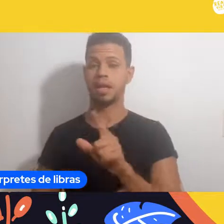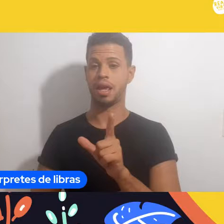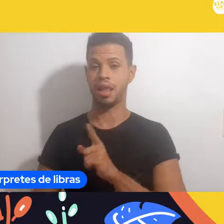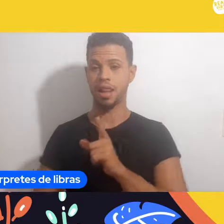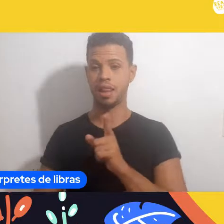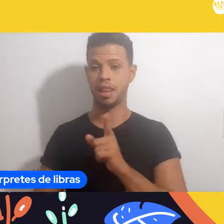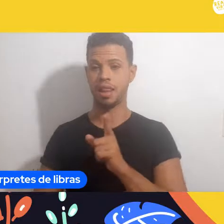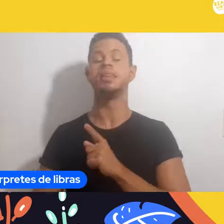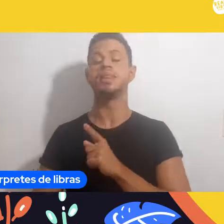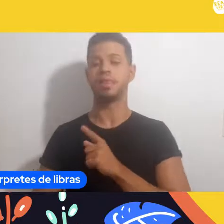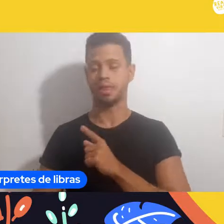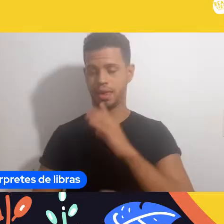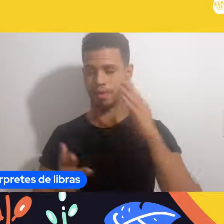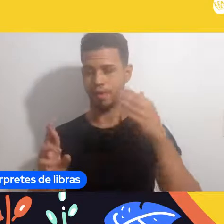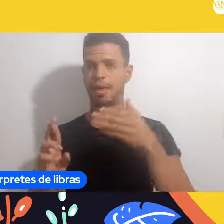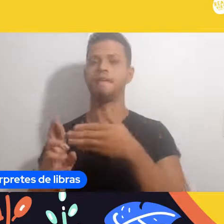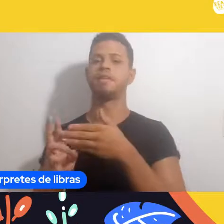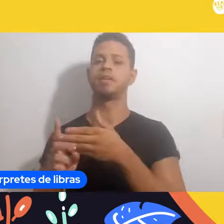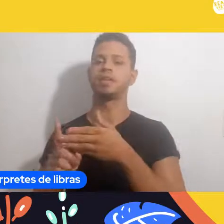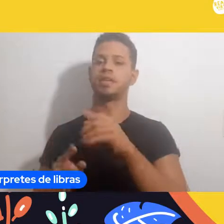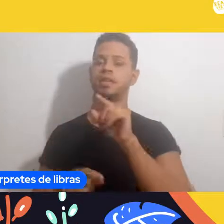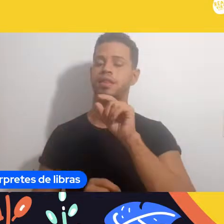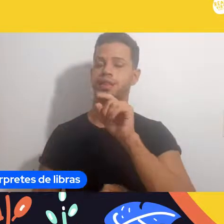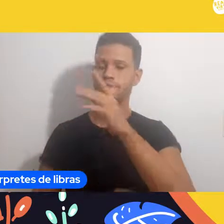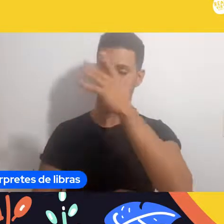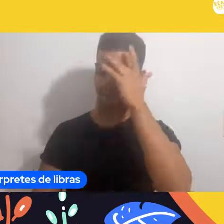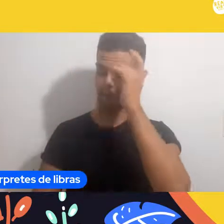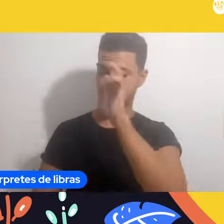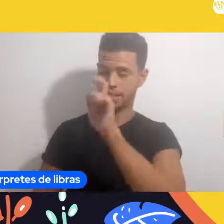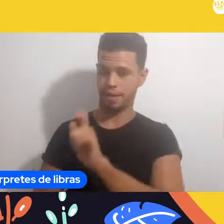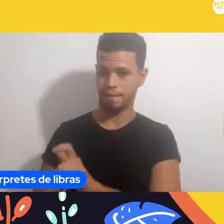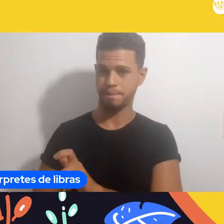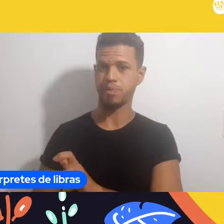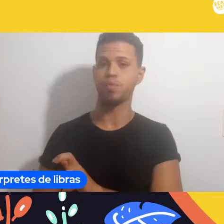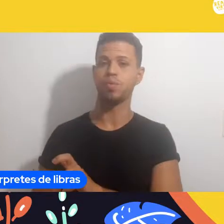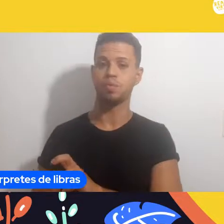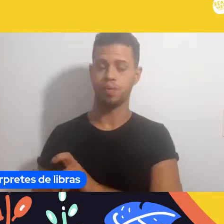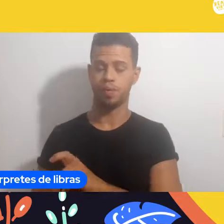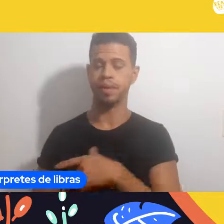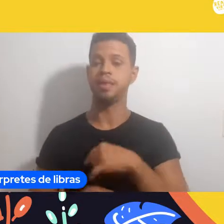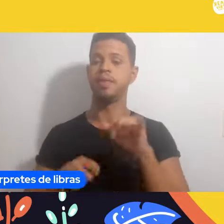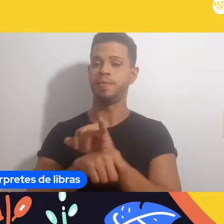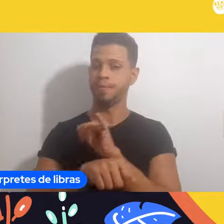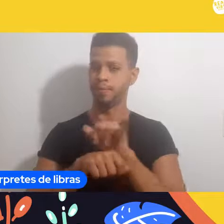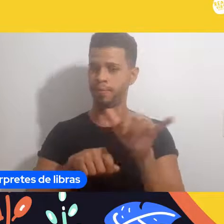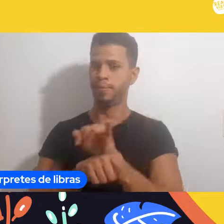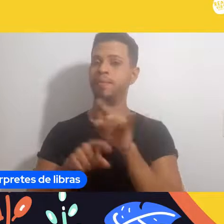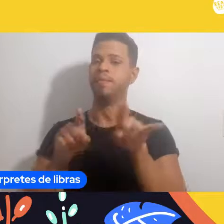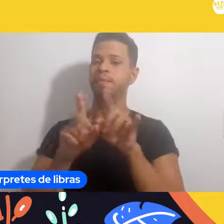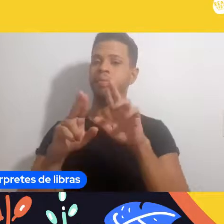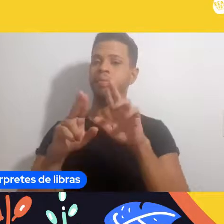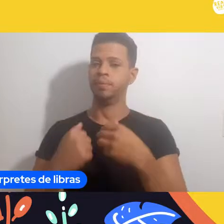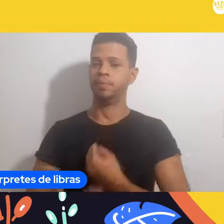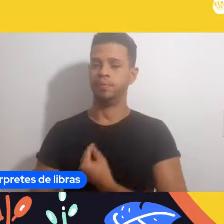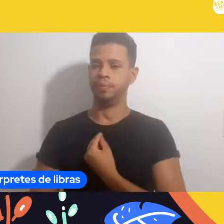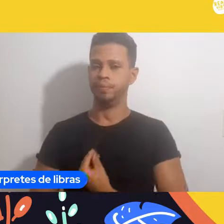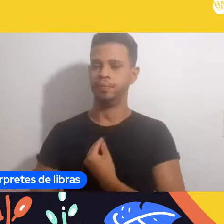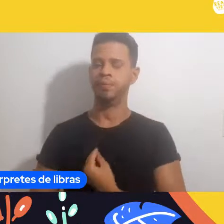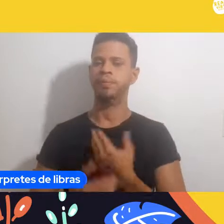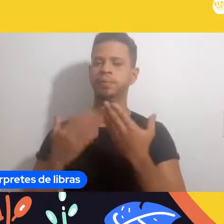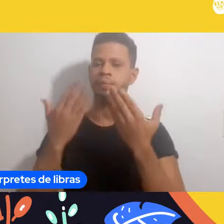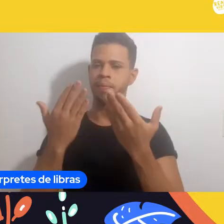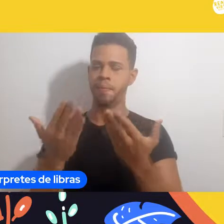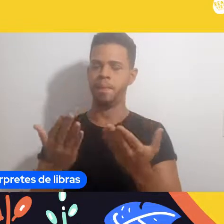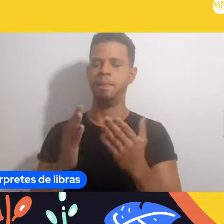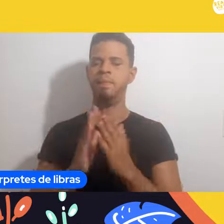direto na vida desse homem, de todas, nas habilidades também da vida. Então, quando